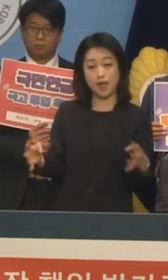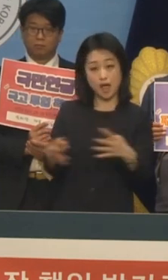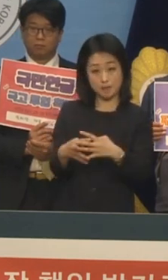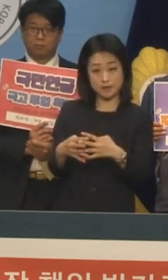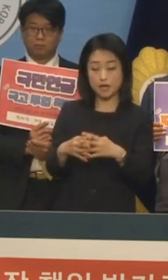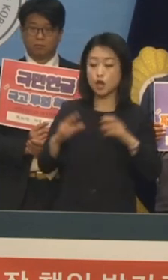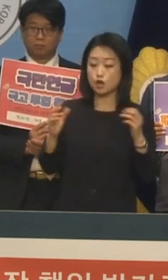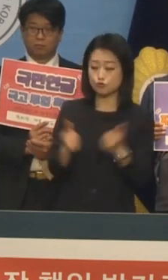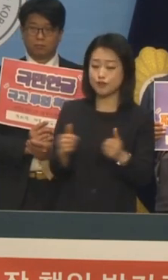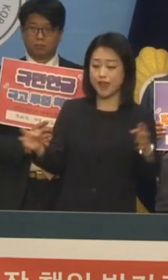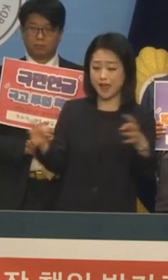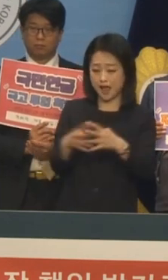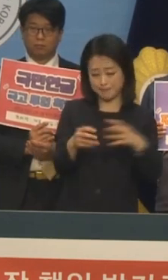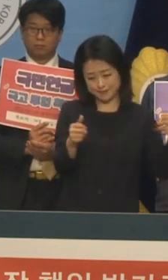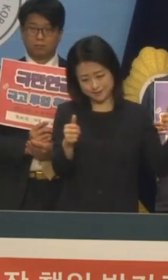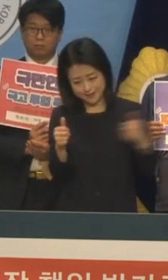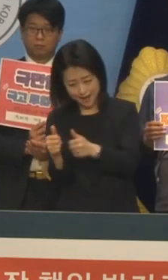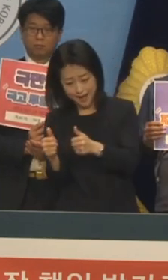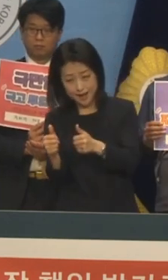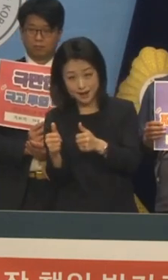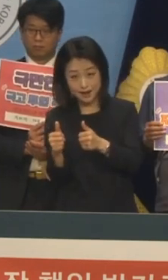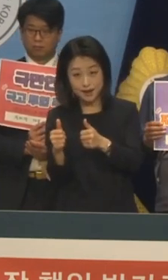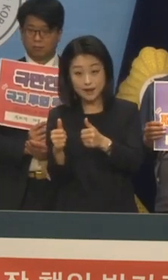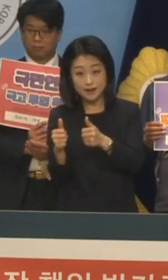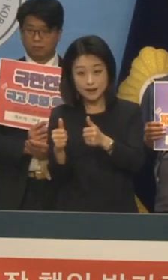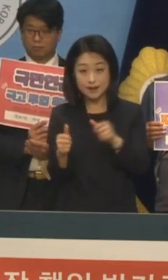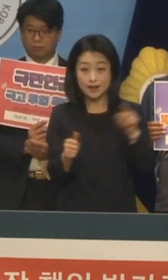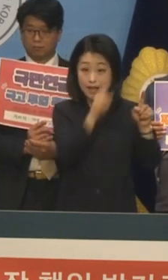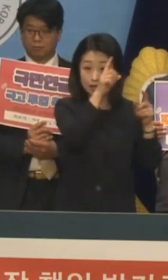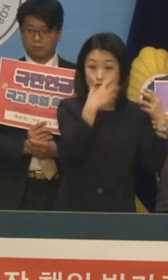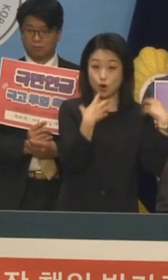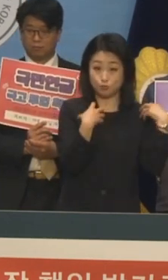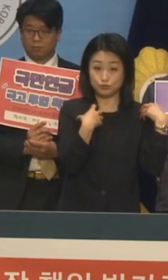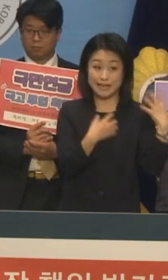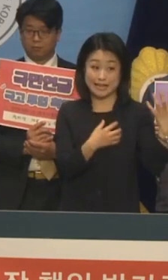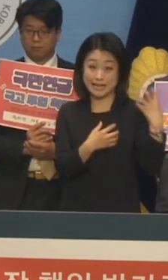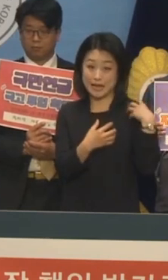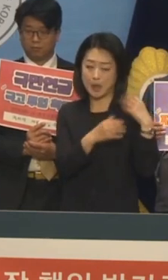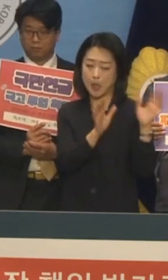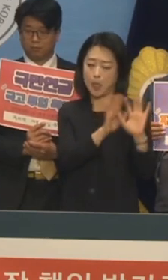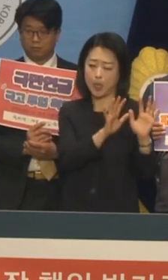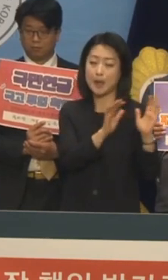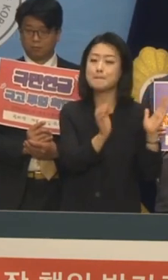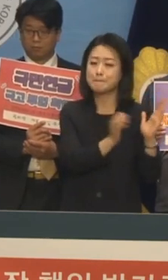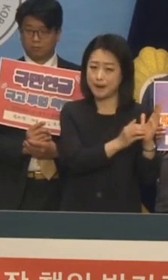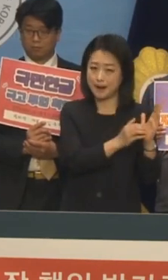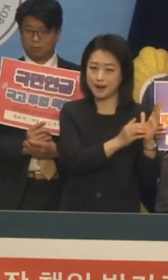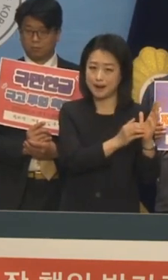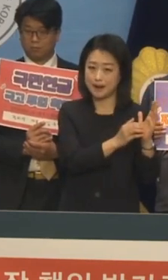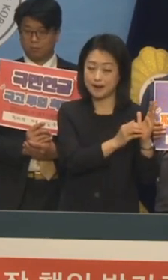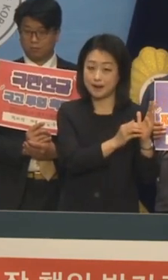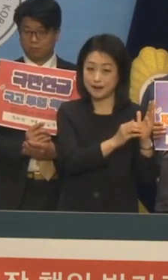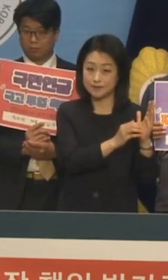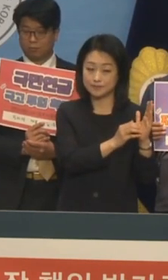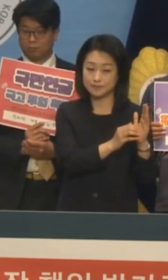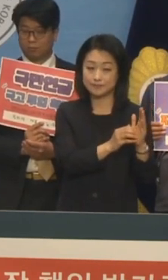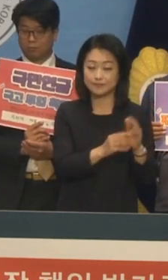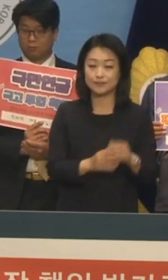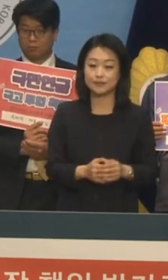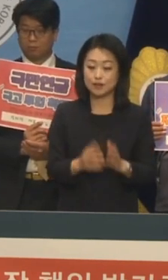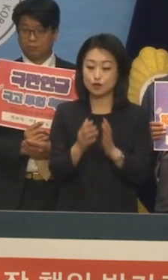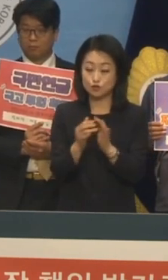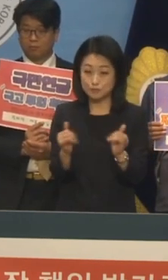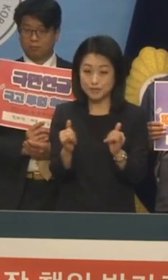국회 합의를 따르겠다며 주무부처의 책임을 다하지 않았습니다. 그러다 더 내고 더